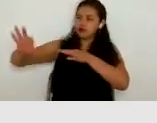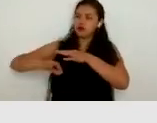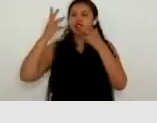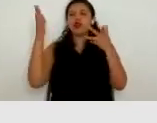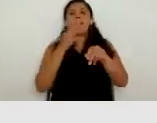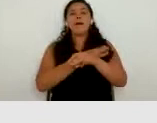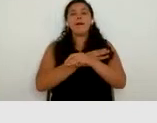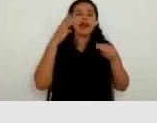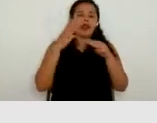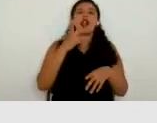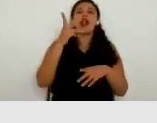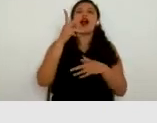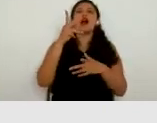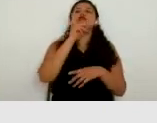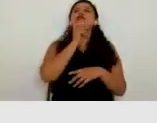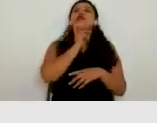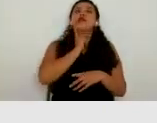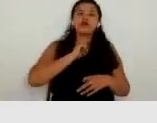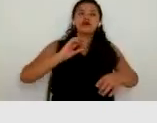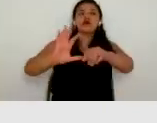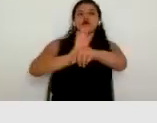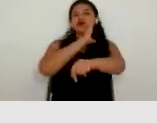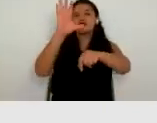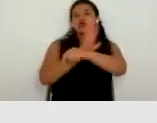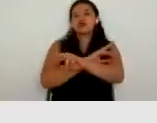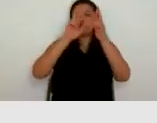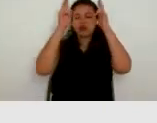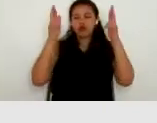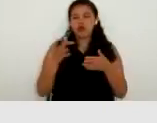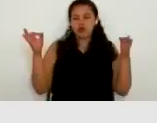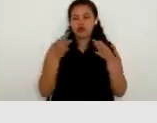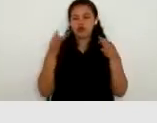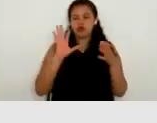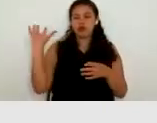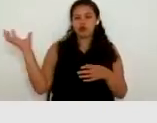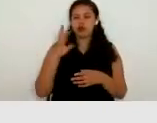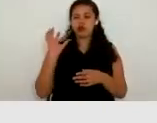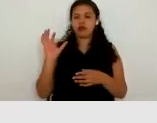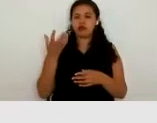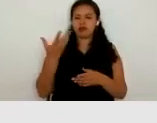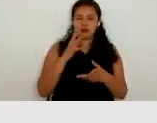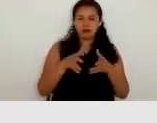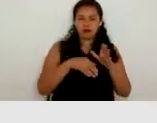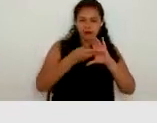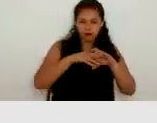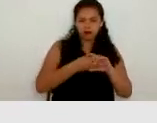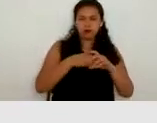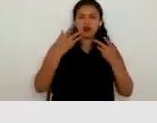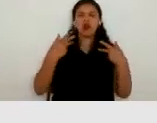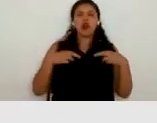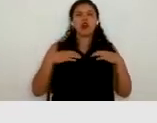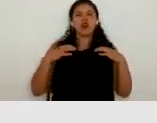etcétera el refrigerador el horno y microondas lavavajillas lavadora secadora de ropa